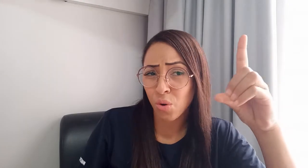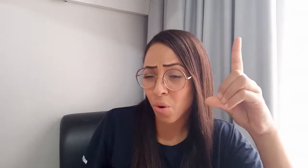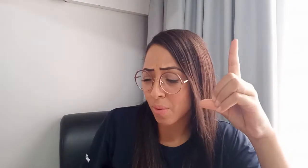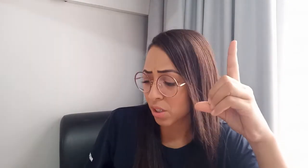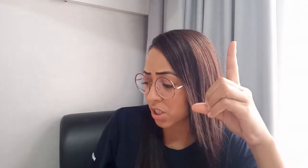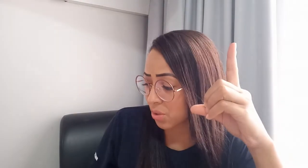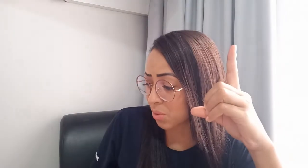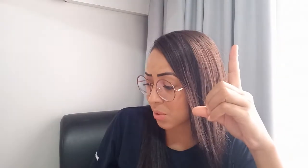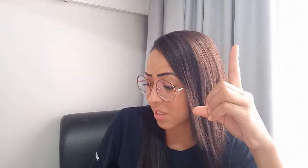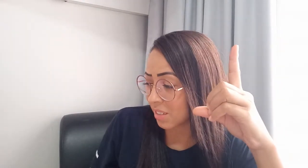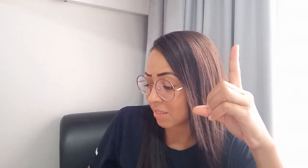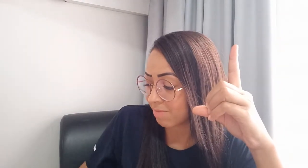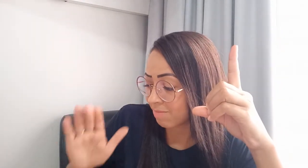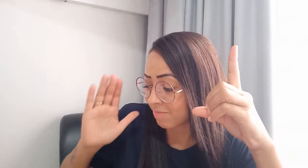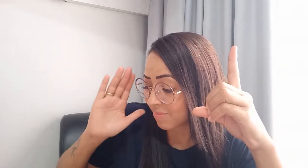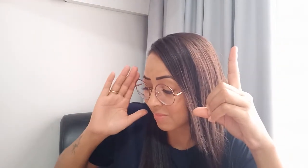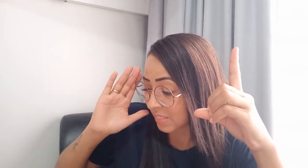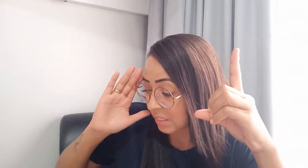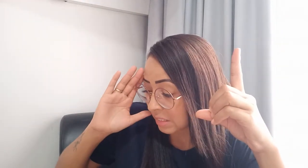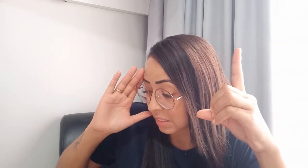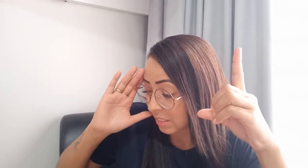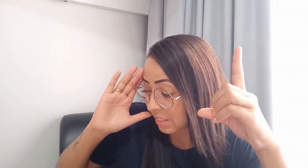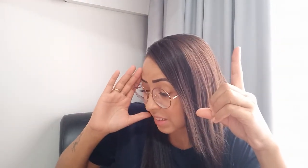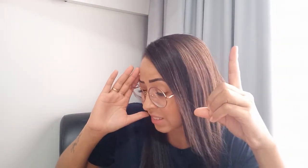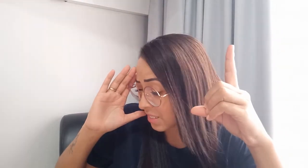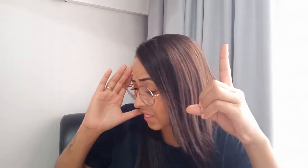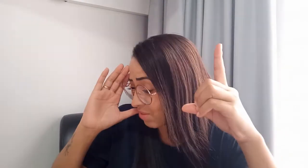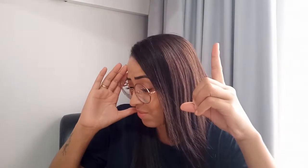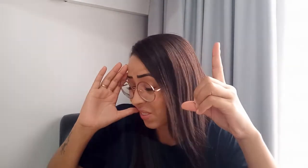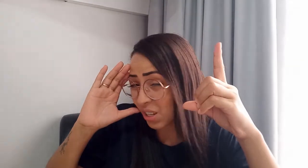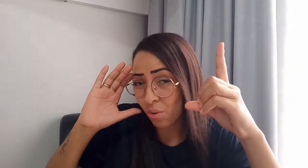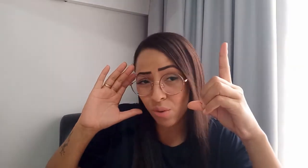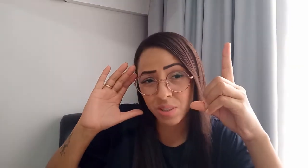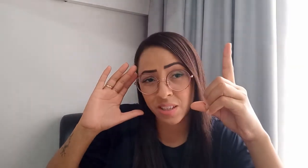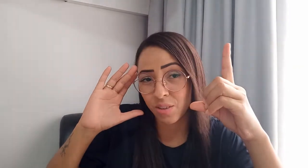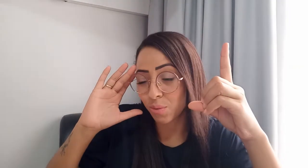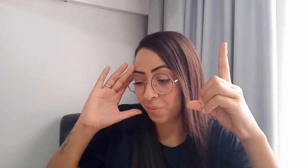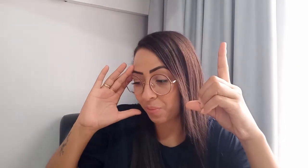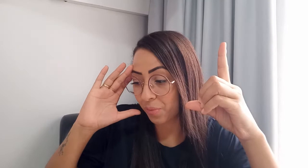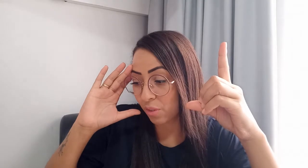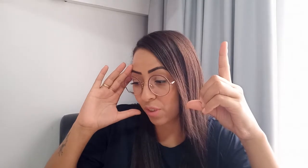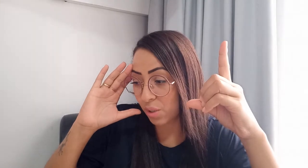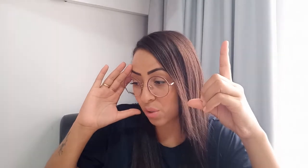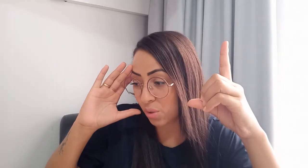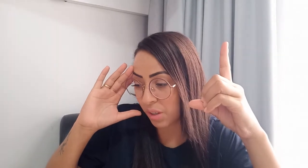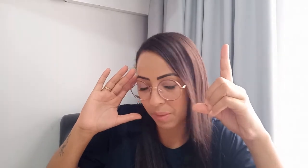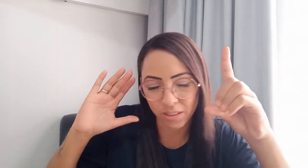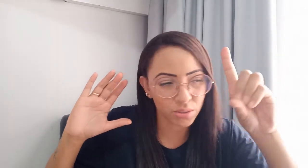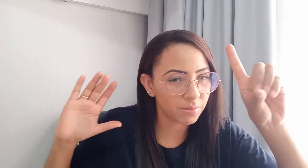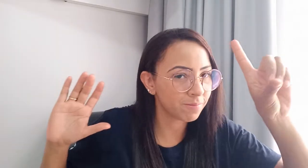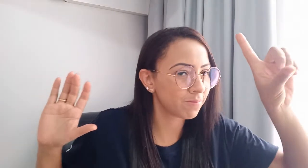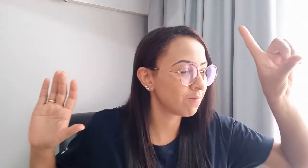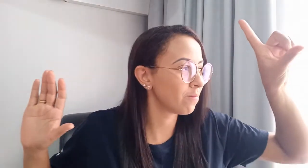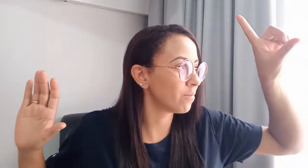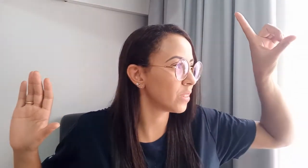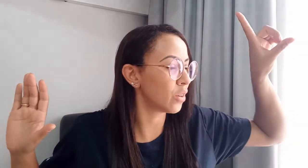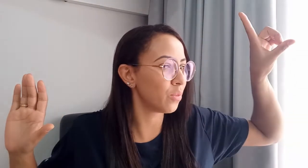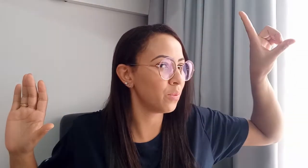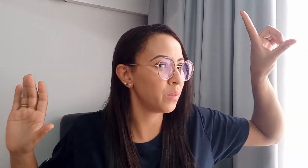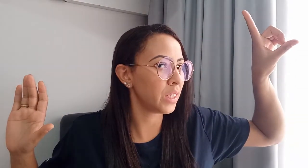para Jesus e assim não conseguiu ver o sofrimento. Então,